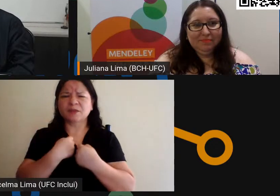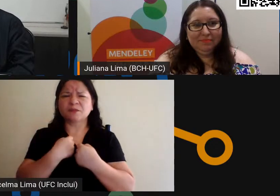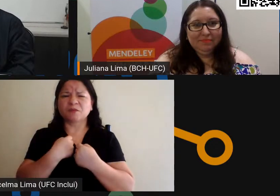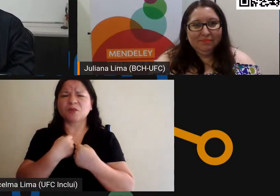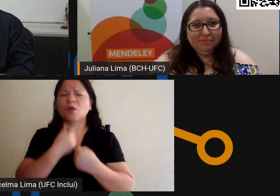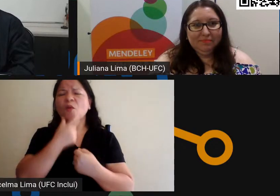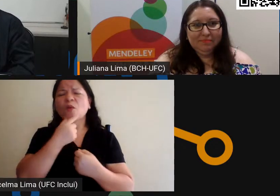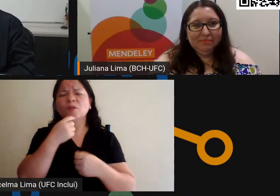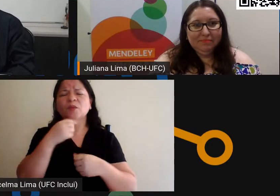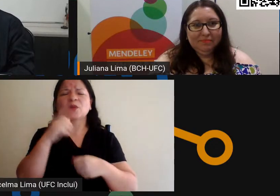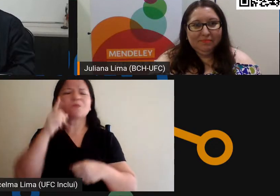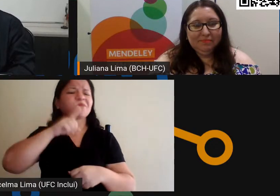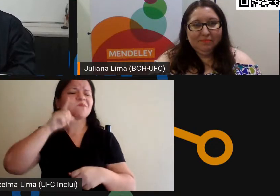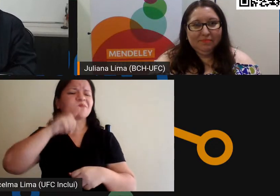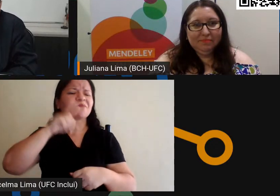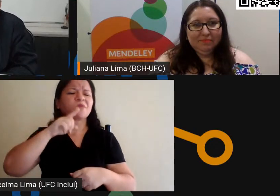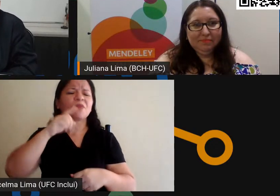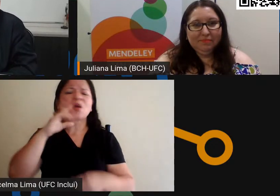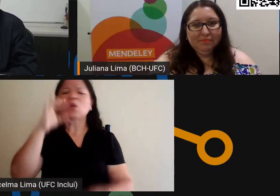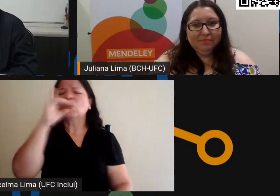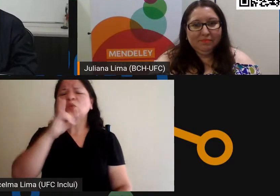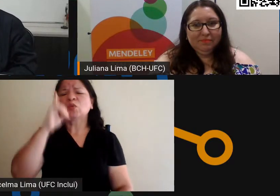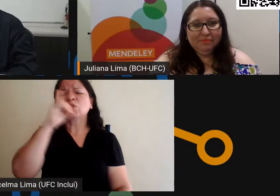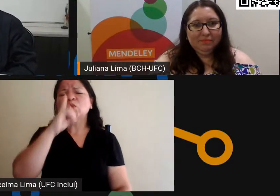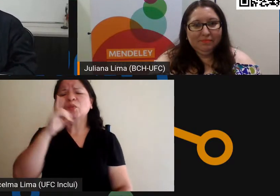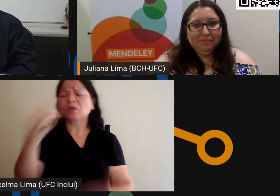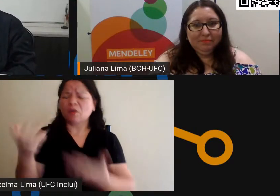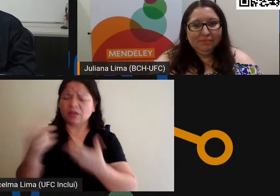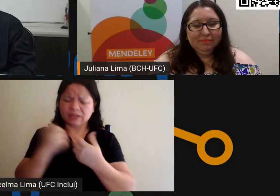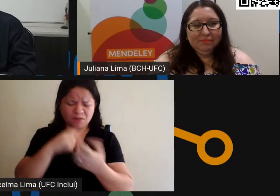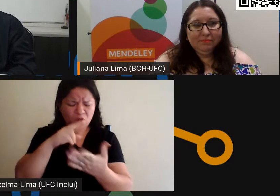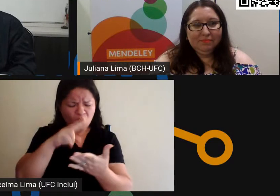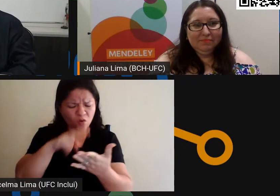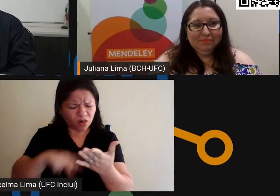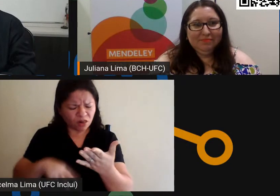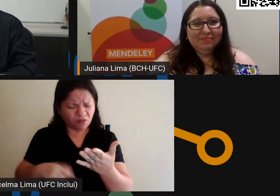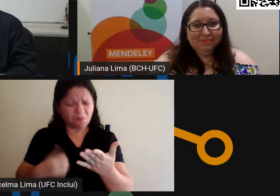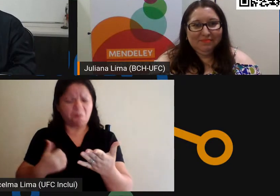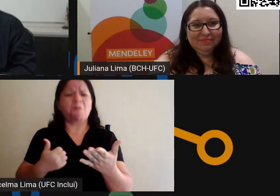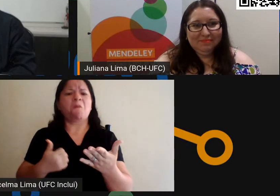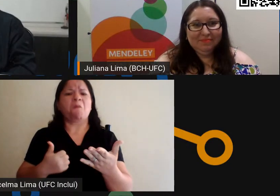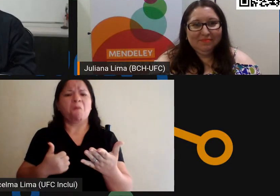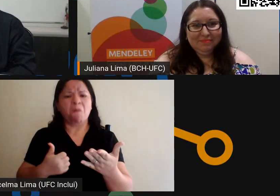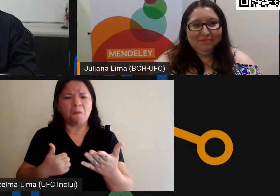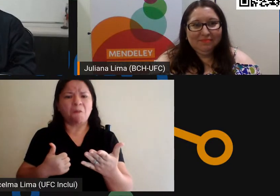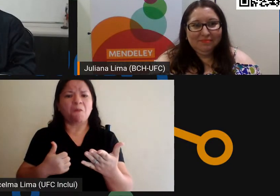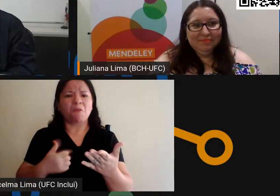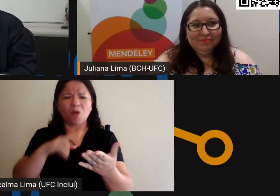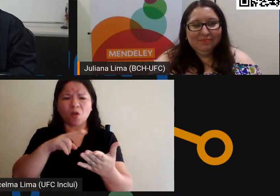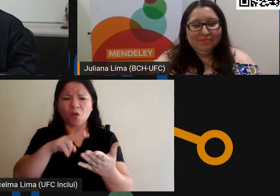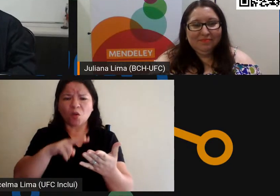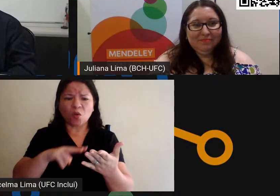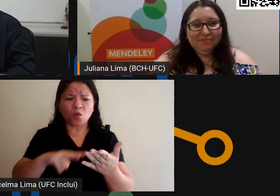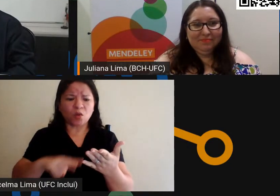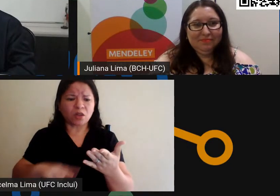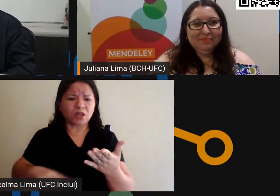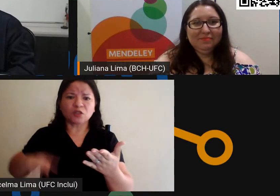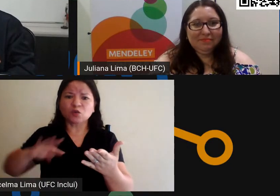eu recebi num domingo, assim, eu comecei a ler, a hora que eu vi, é um artigo de revisão. hora que eu vi, eu li o artigo